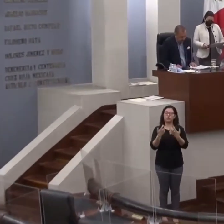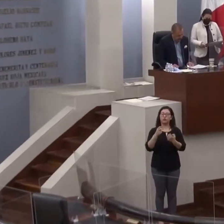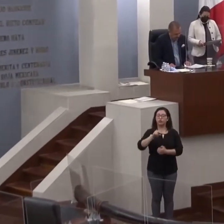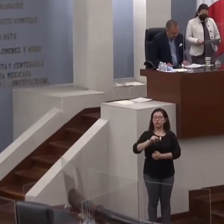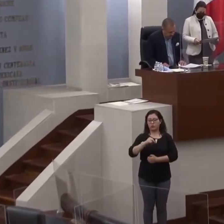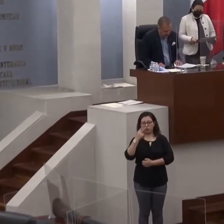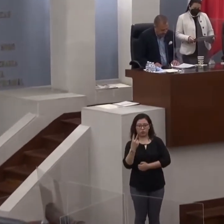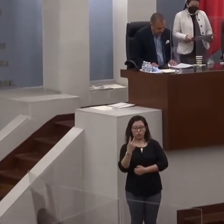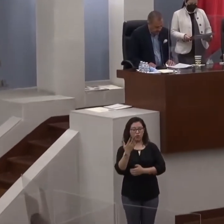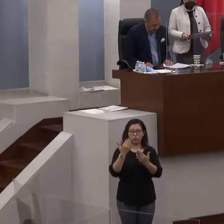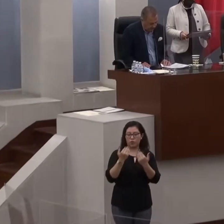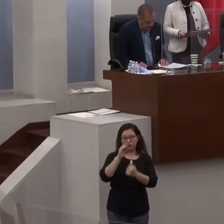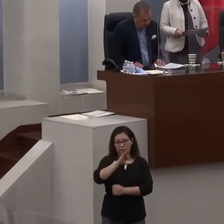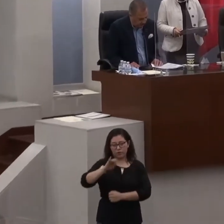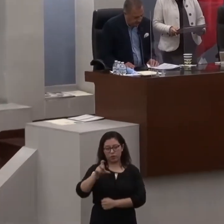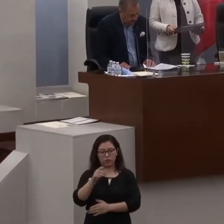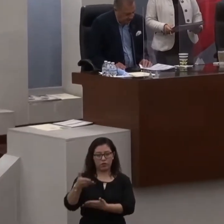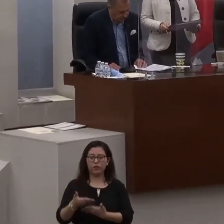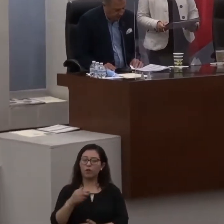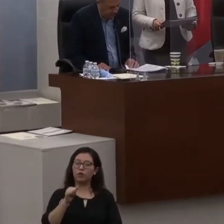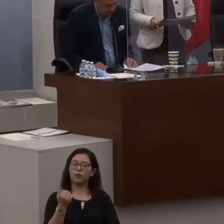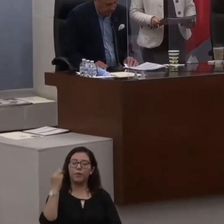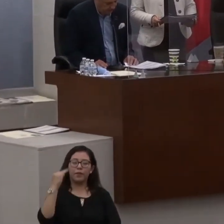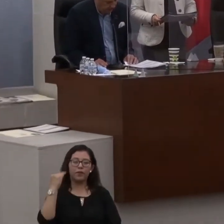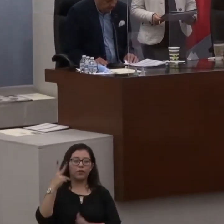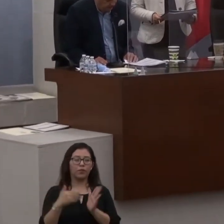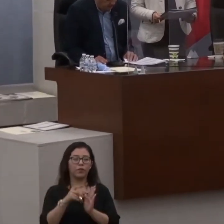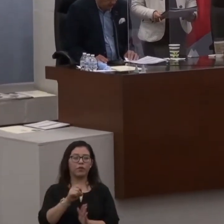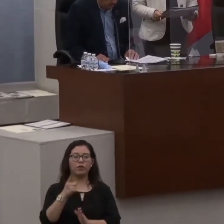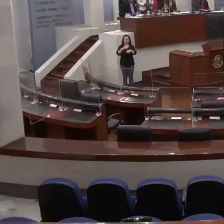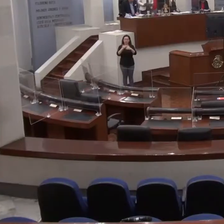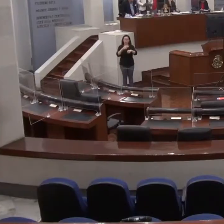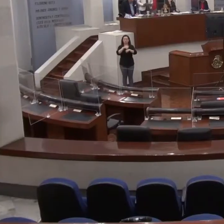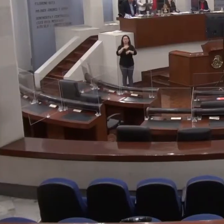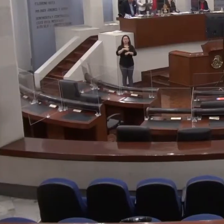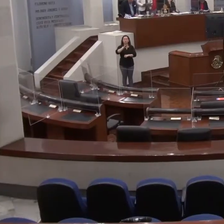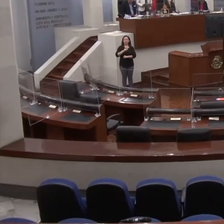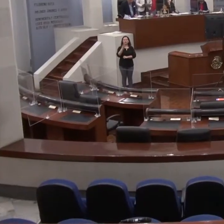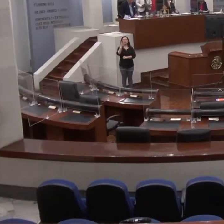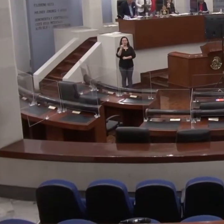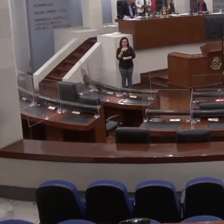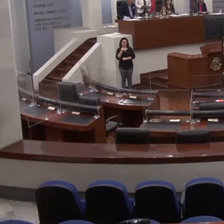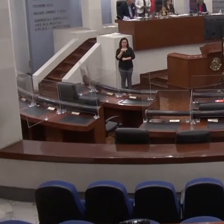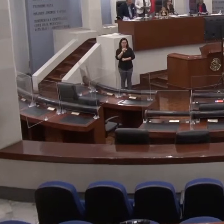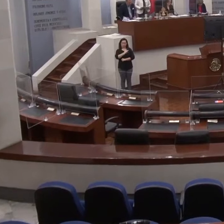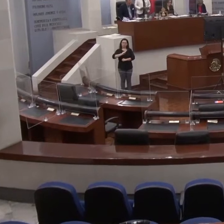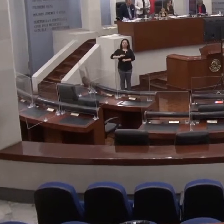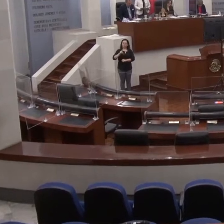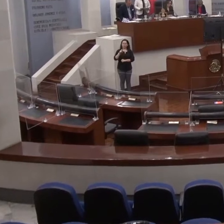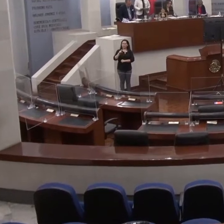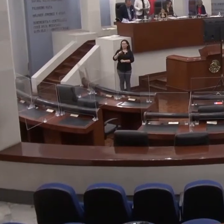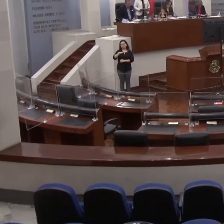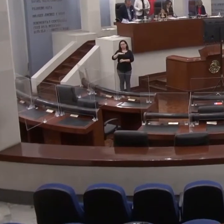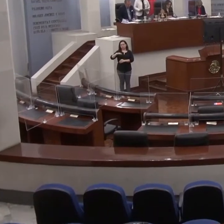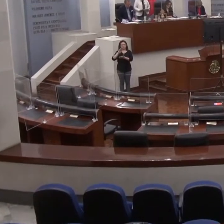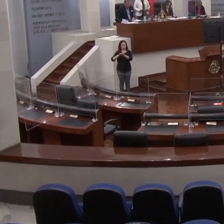viernes se determinará en la Comisión Legislativa el día, la hora y el procedimiento para la comparecencia y también se definirá si es necesario